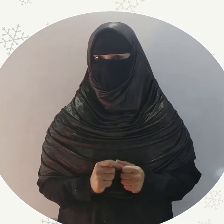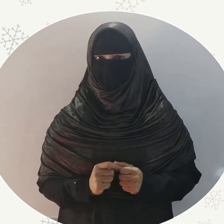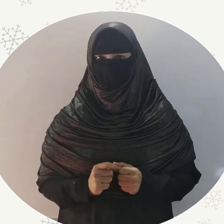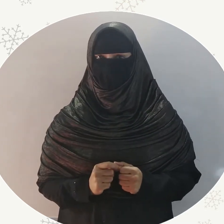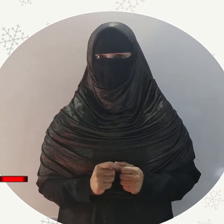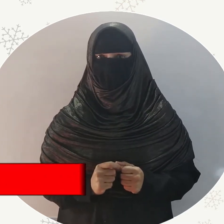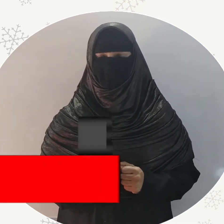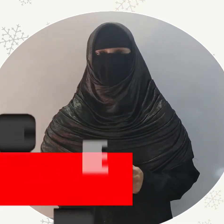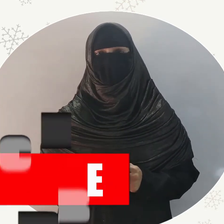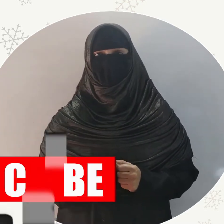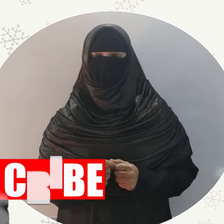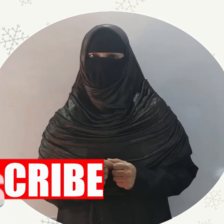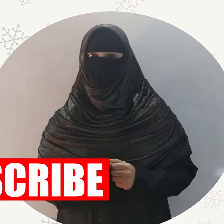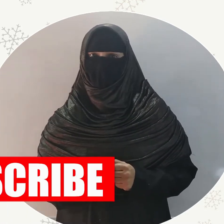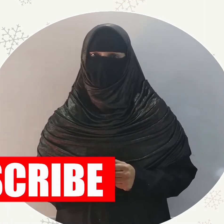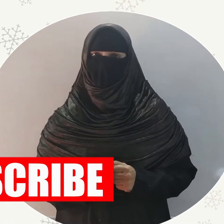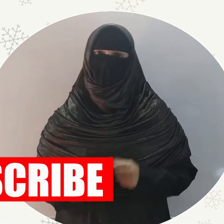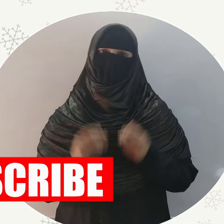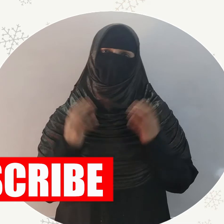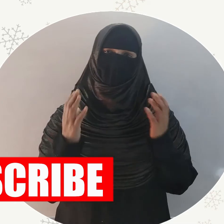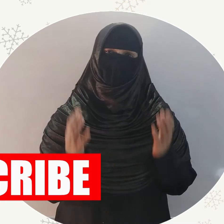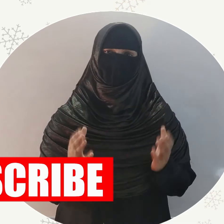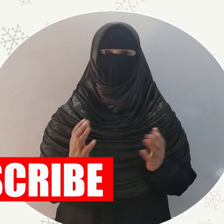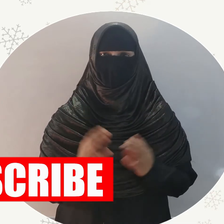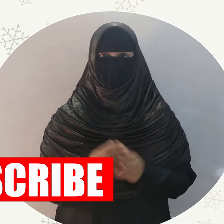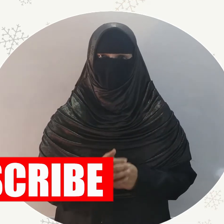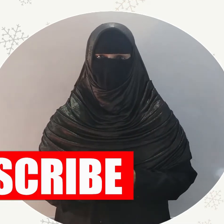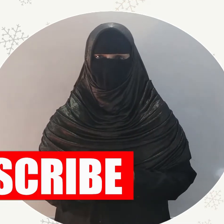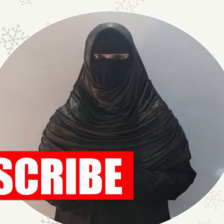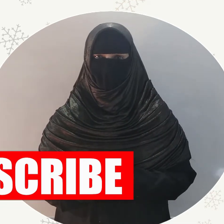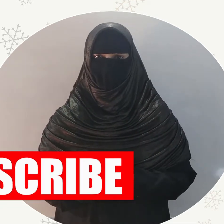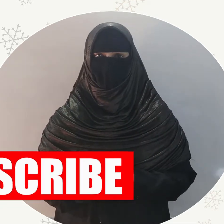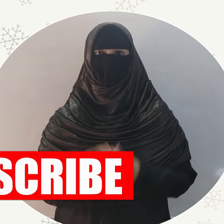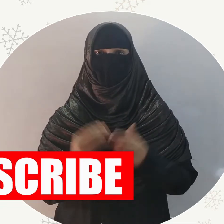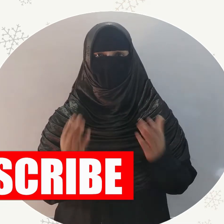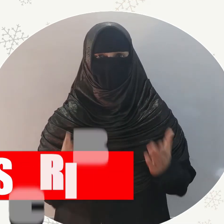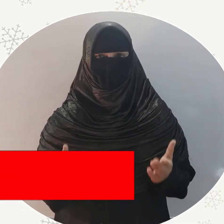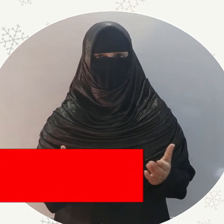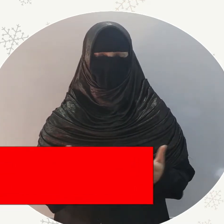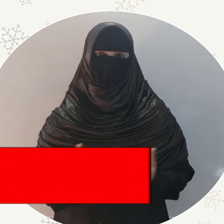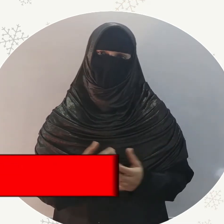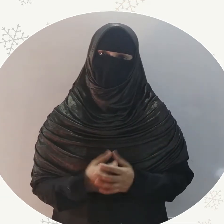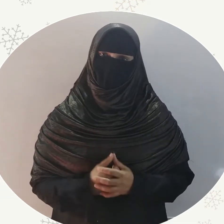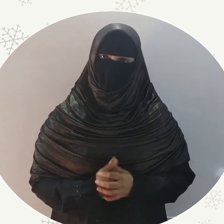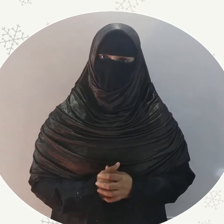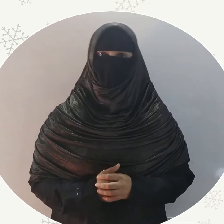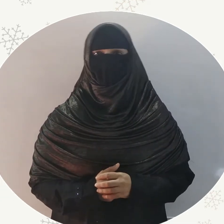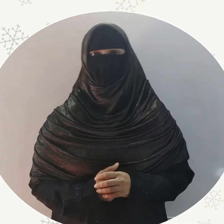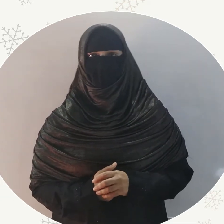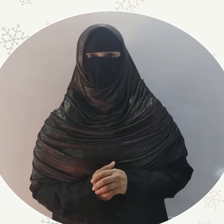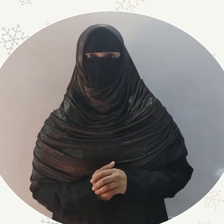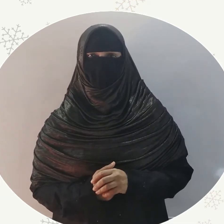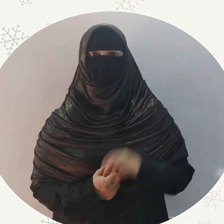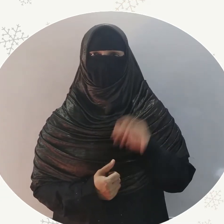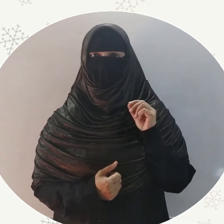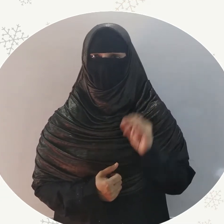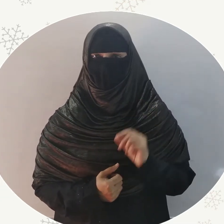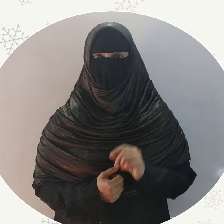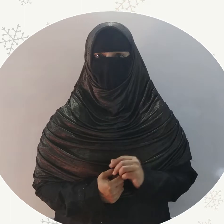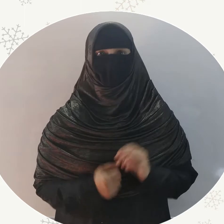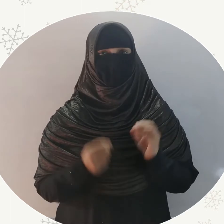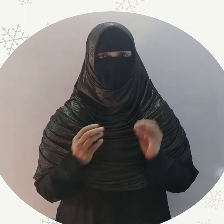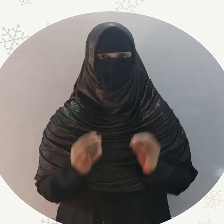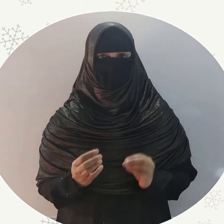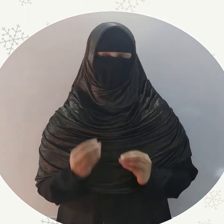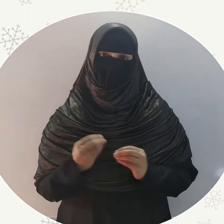സ്പോക്കൺ ഇംഗ്ലീഷ് ലൈവ് സെഷൻ ജോയിൻ ചെയ്യാൻ ആഗ്രഹിക്കുന്നെങ്കിൽ ടെലിഗ്രാം ഗ്രൂപ്പ് ജോയിൻ ചെയ്യുക. എല്ലാ സൺഡേയും 11 to 11:40 AM ആണ്